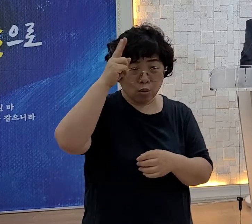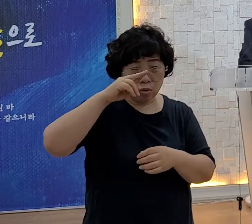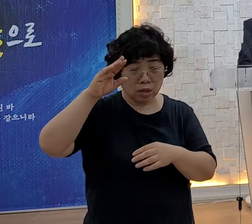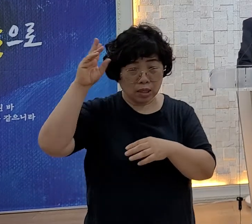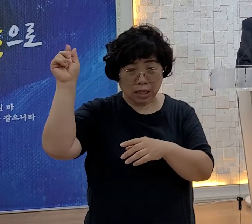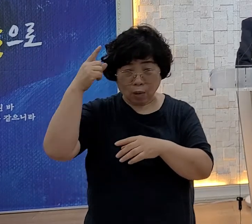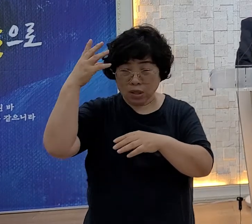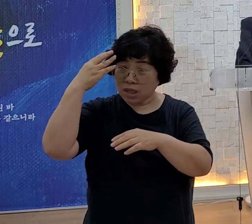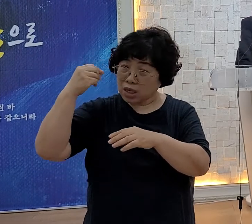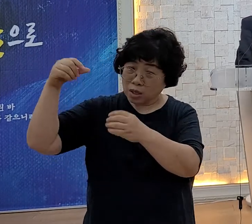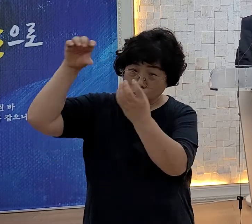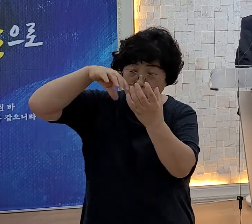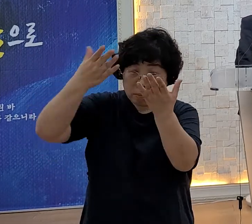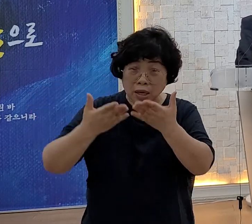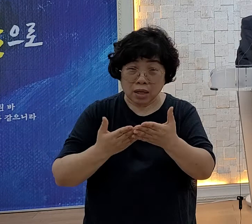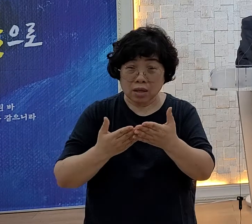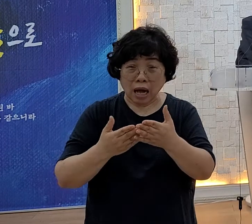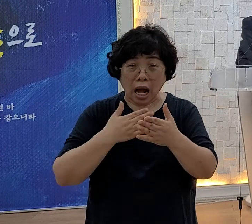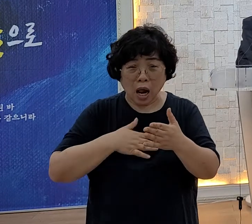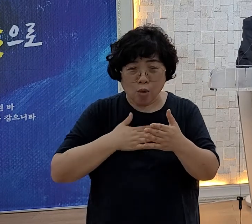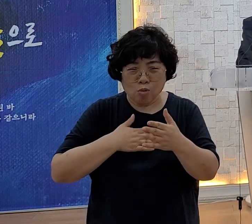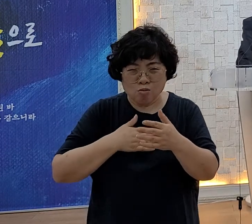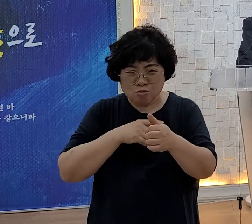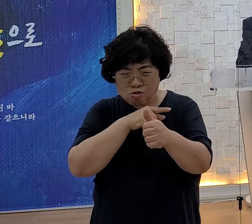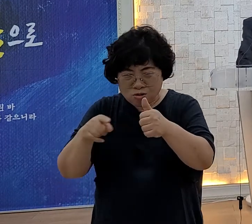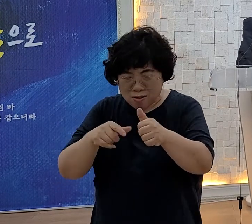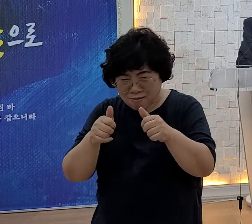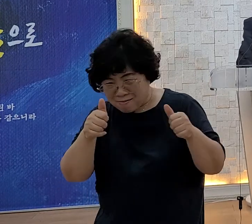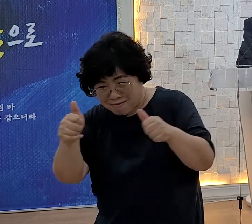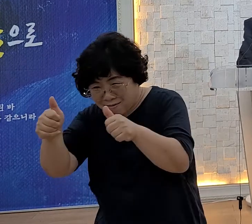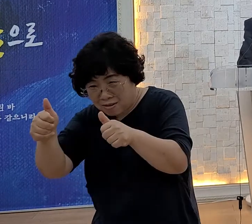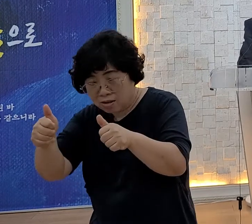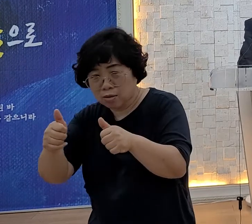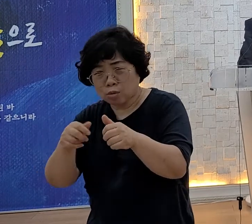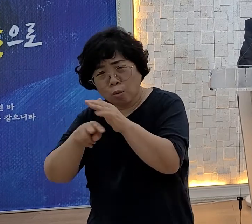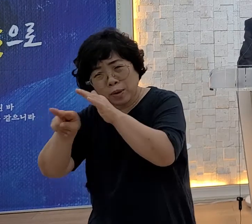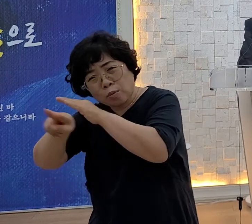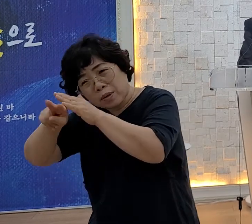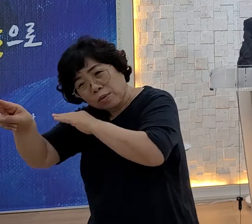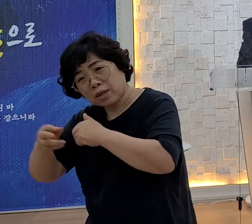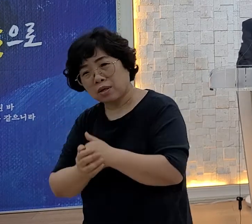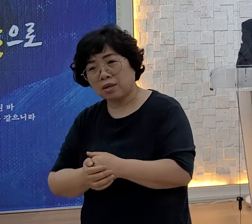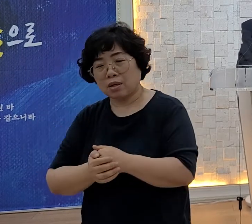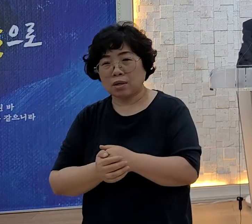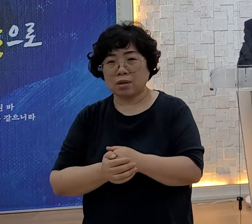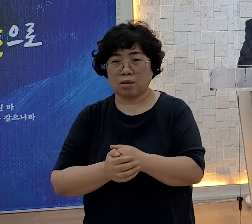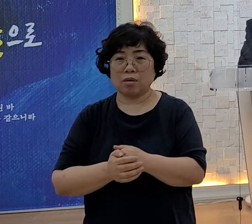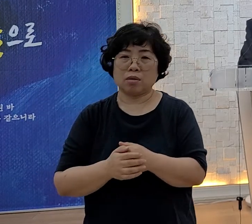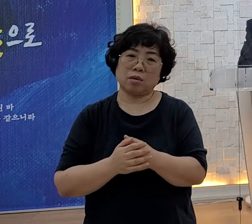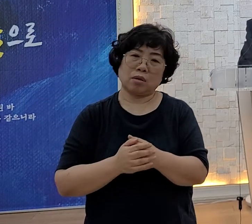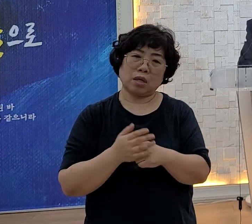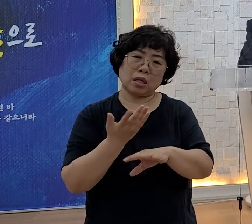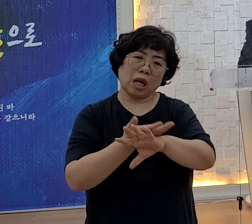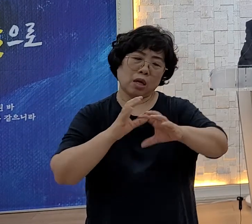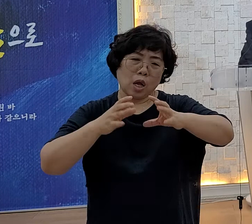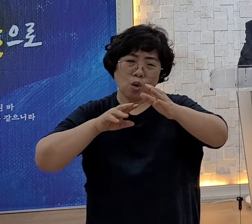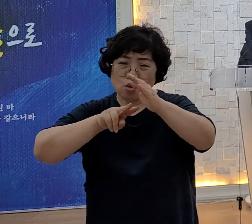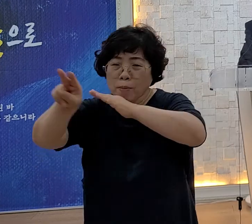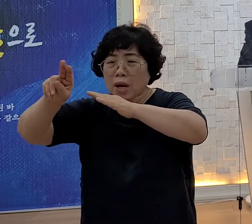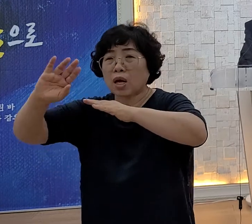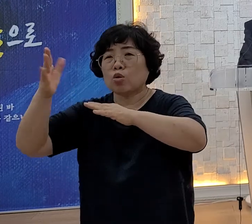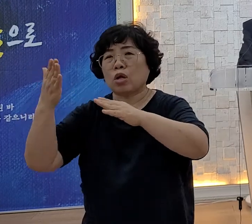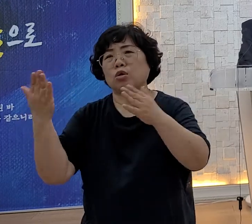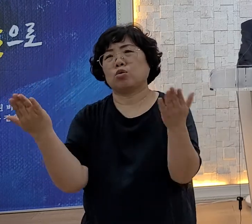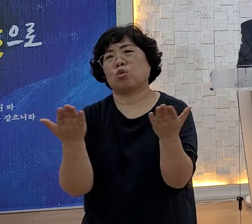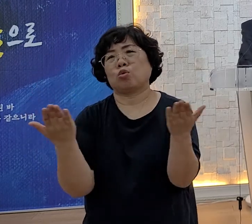처음 대놓고 죽이려고 얼마나 쫓아다녔는지. 심지어는 막 블레셋까지 망명을 가야만 한 이스라엘